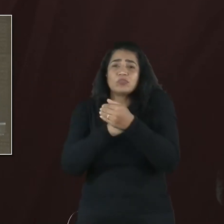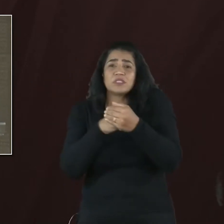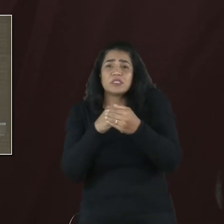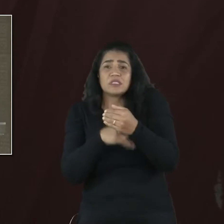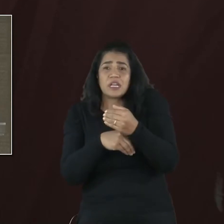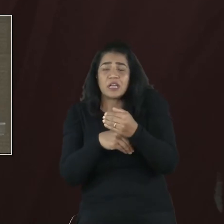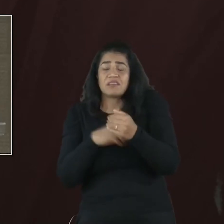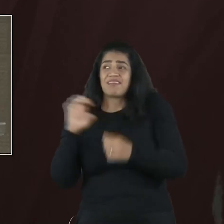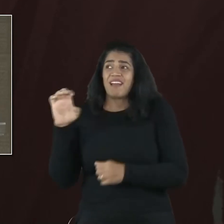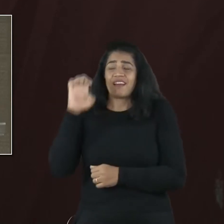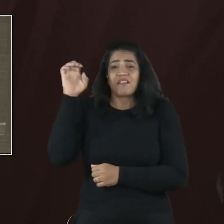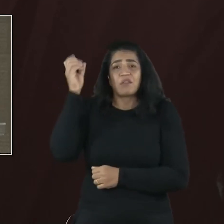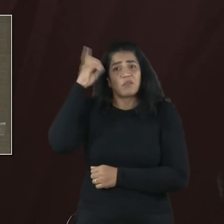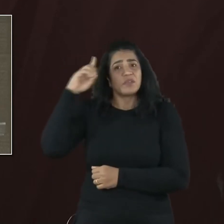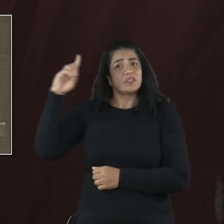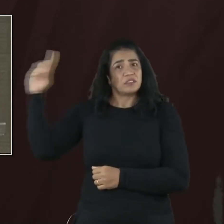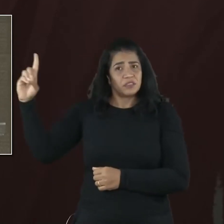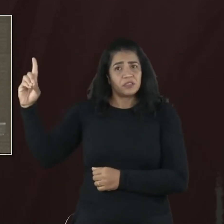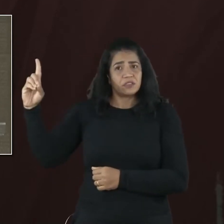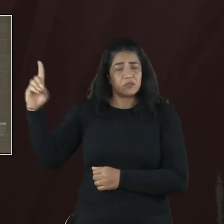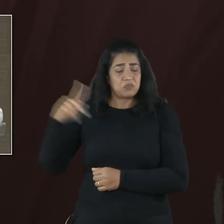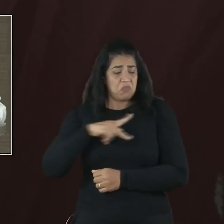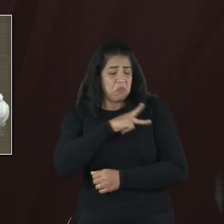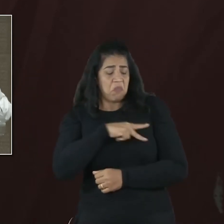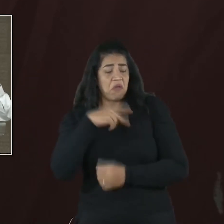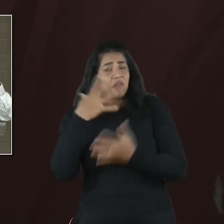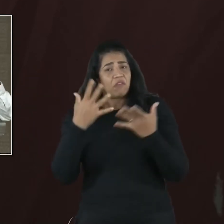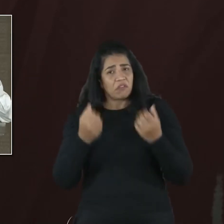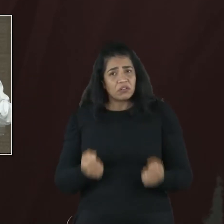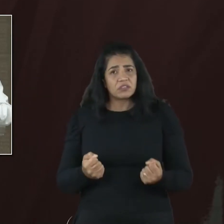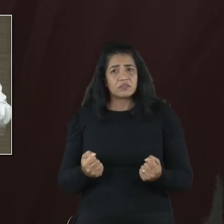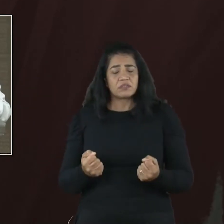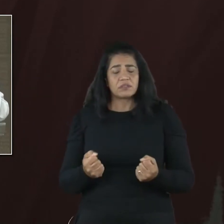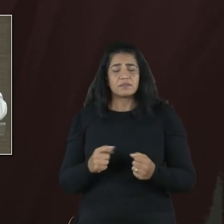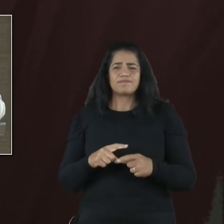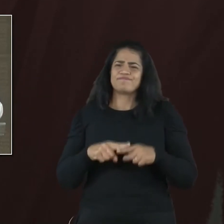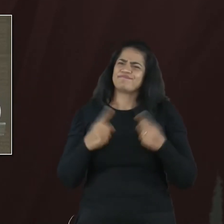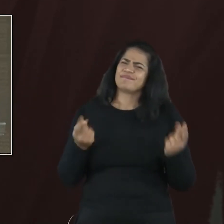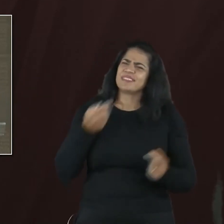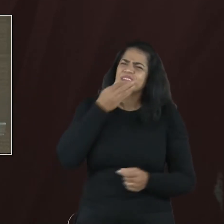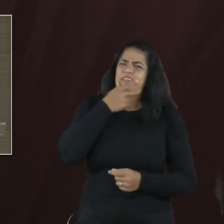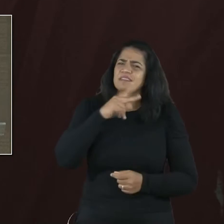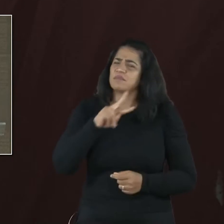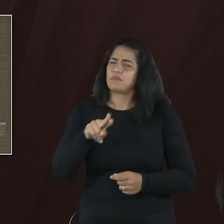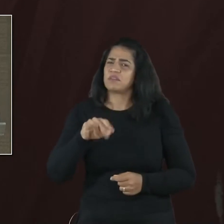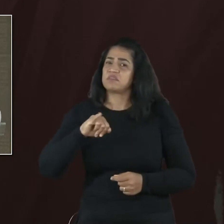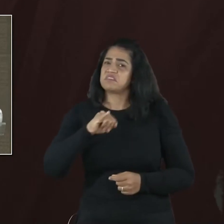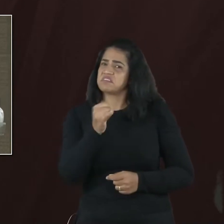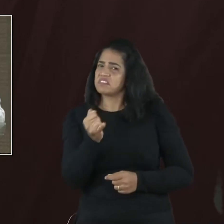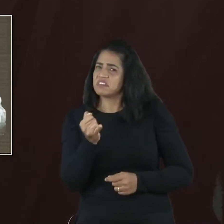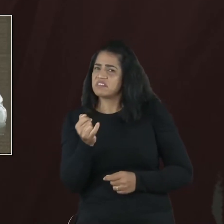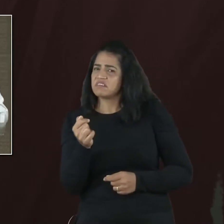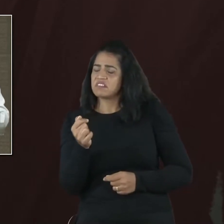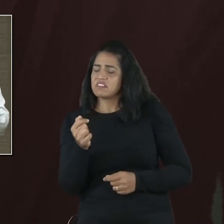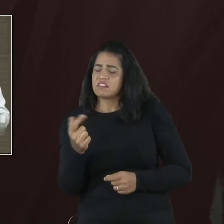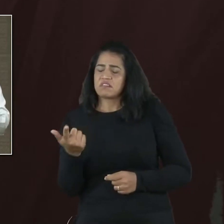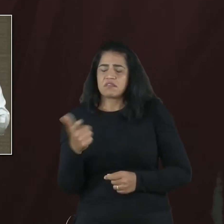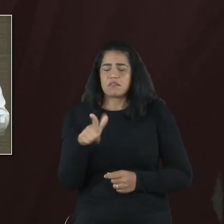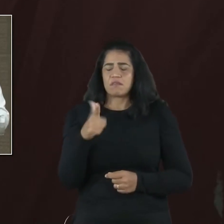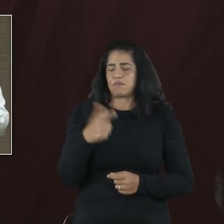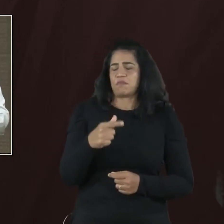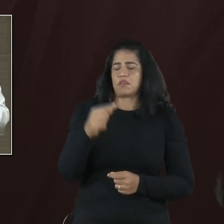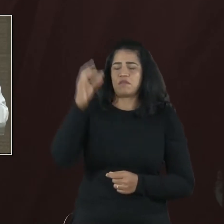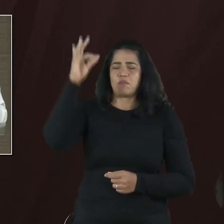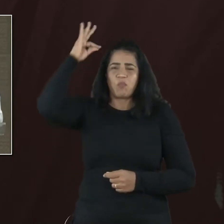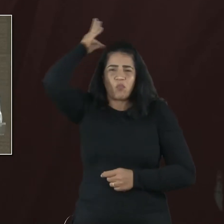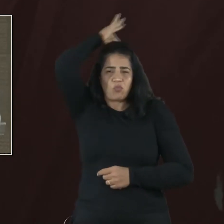revelação do Senhor Jesus. Mas, irmãos, se não houvesse a operação do Espírito, a sua obra